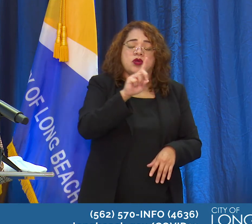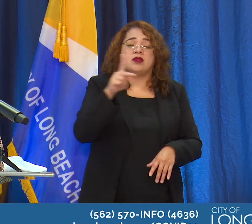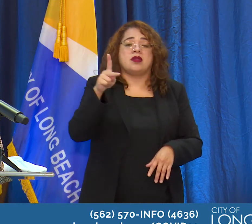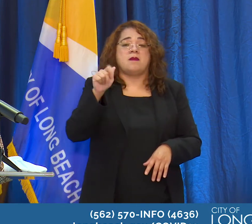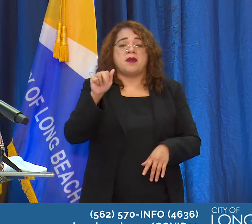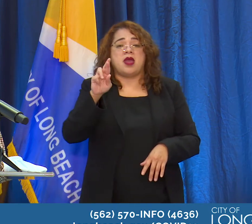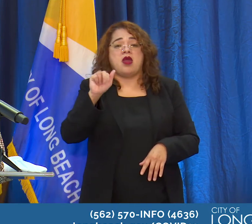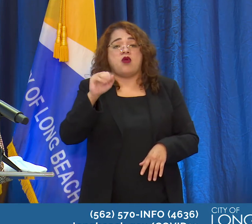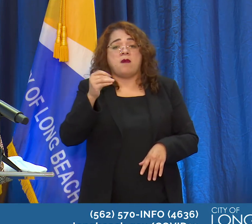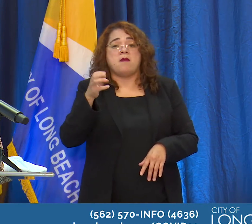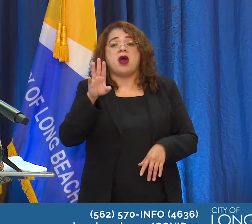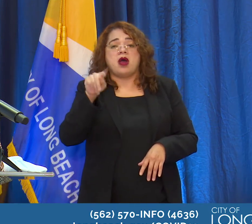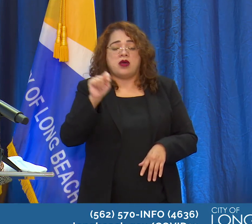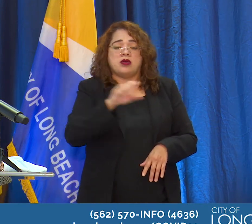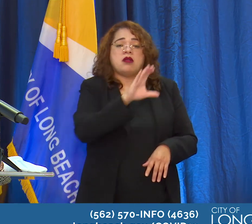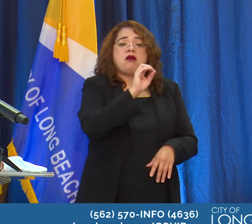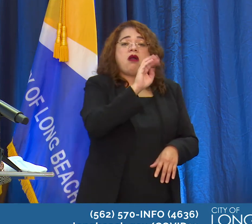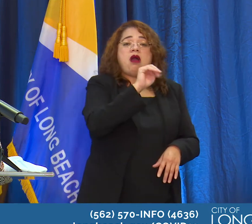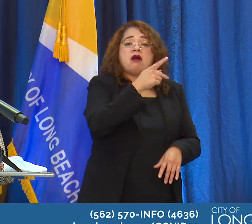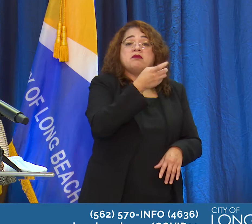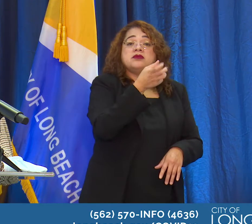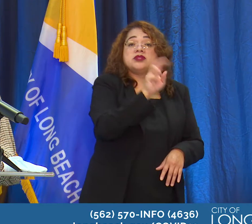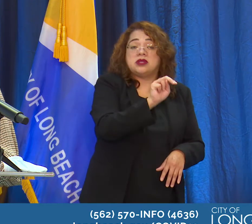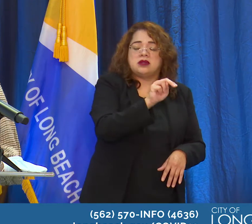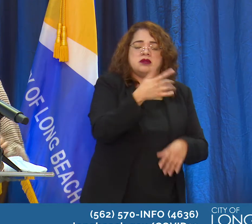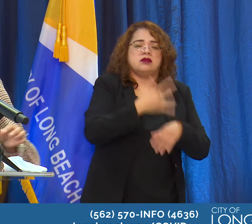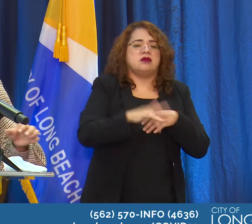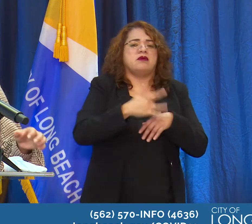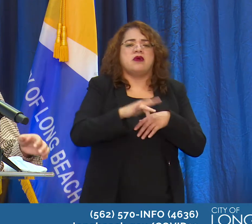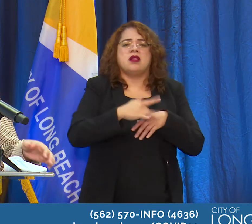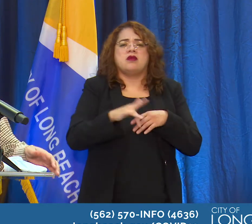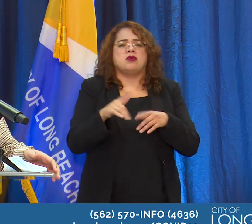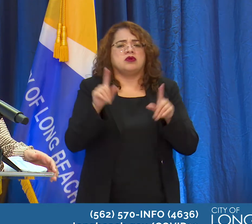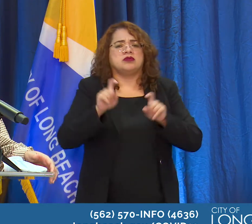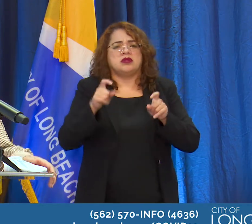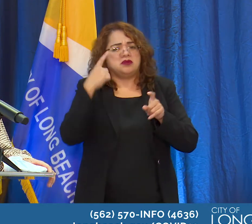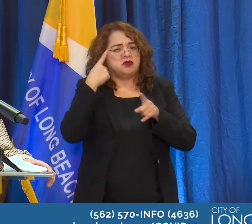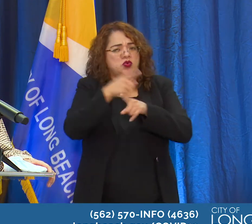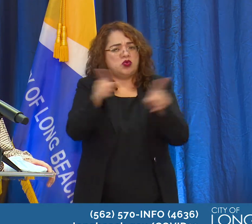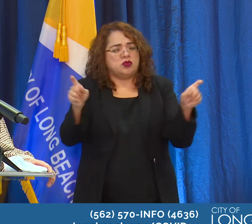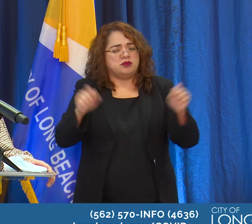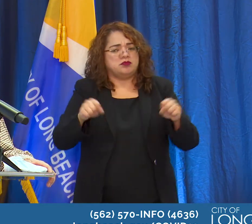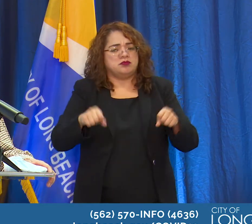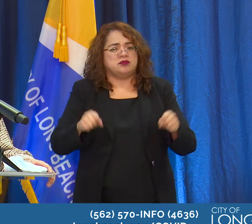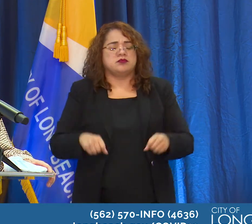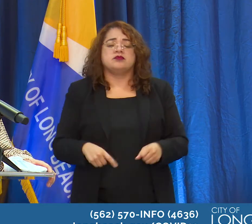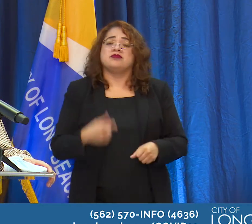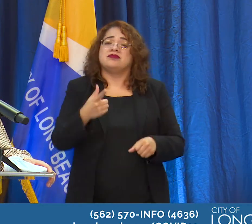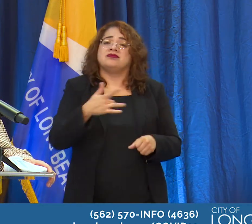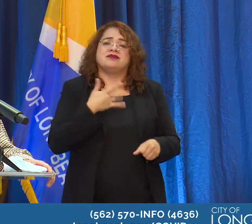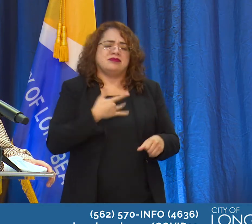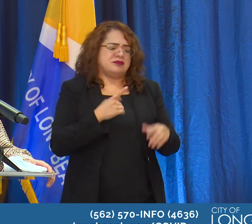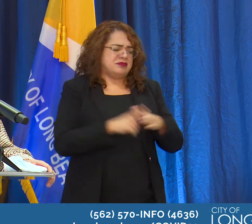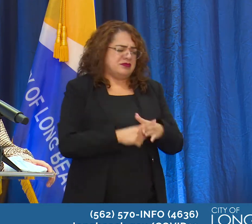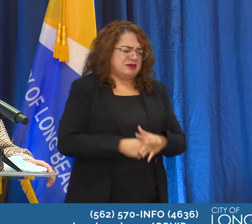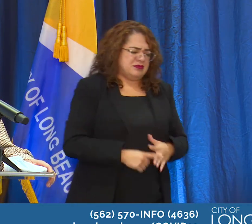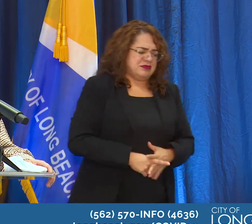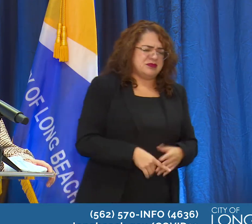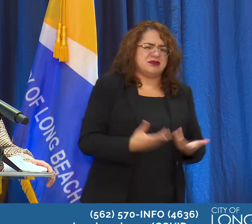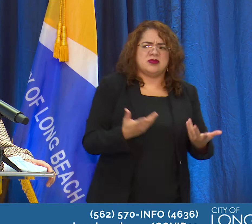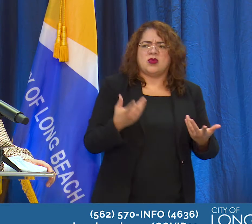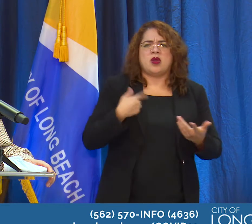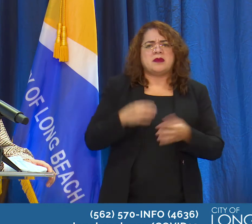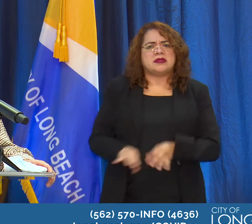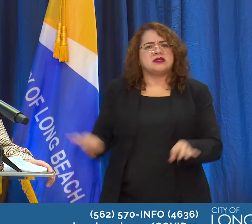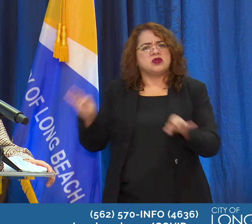bienvenidos. Si siente que tiene síntomas de COVID-19, también puede hacerse una prueba sin cita en nuestro